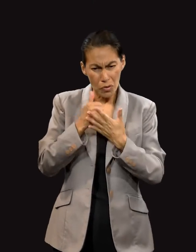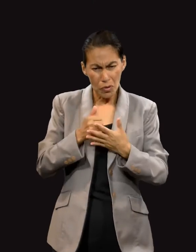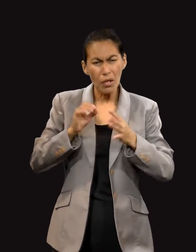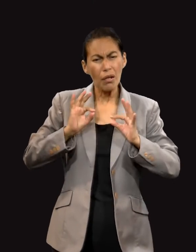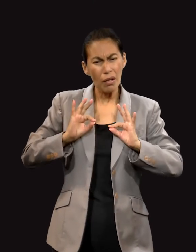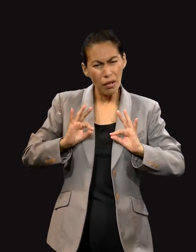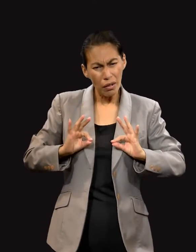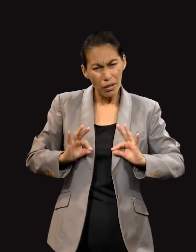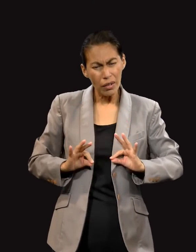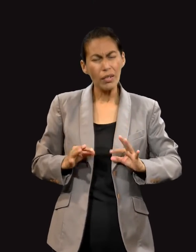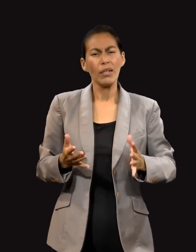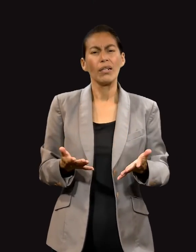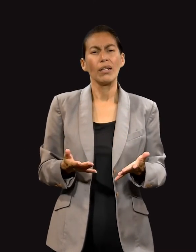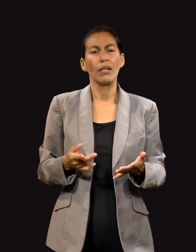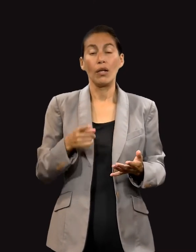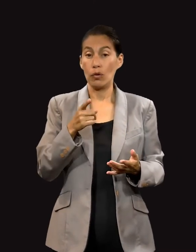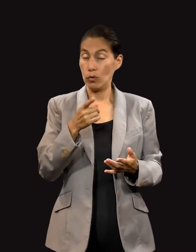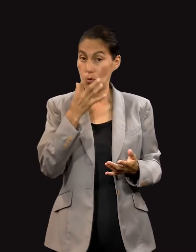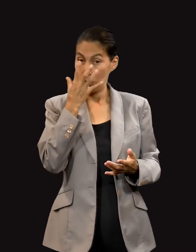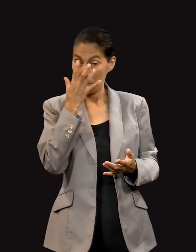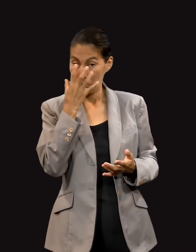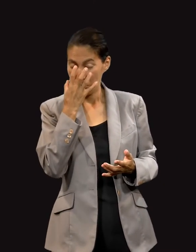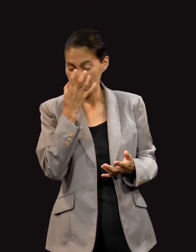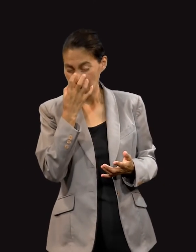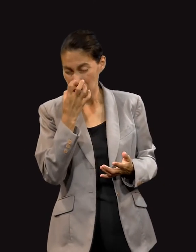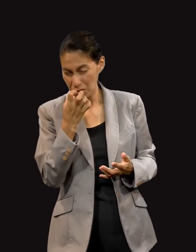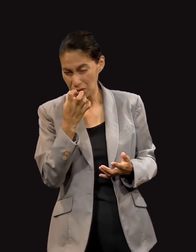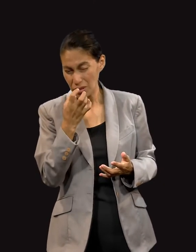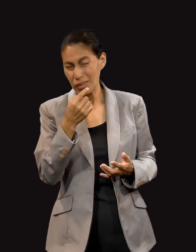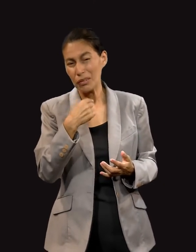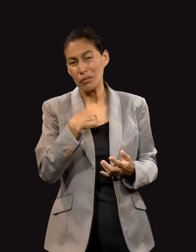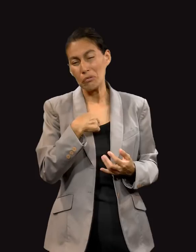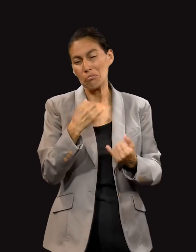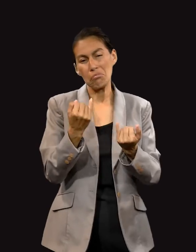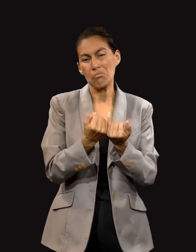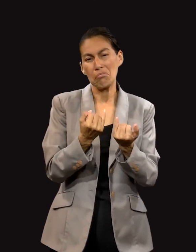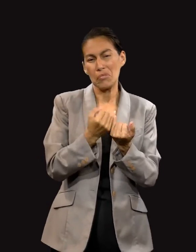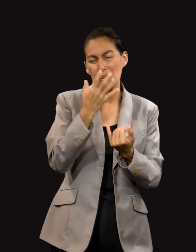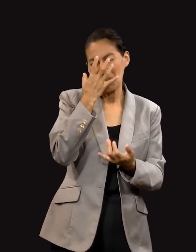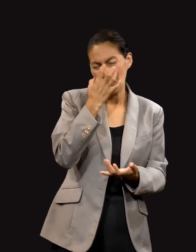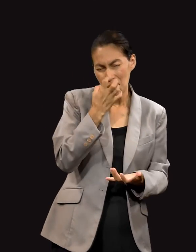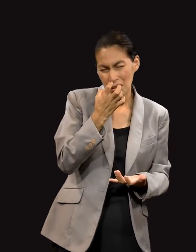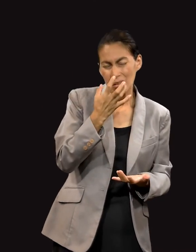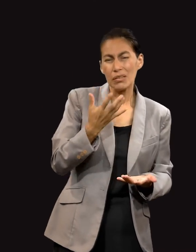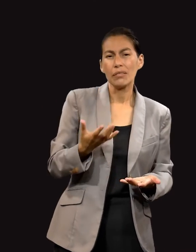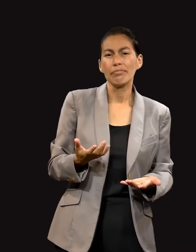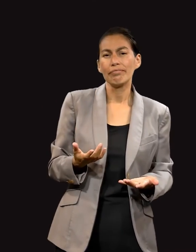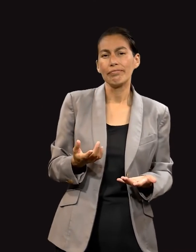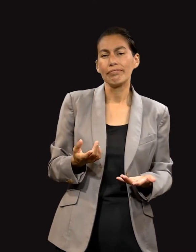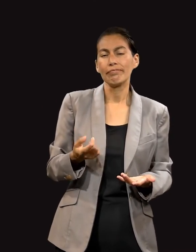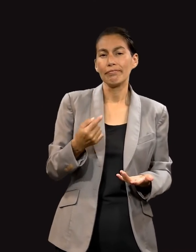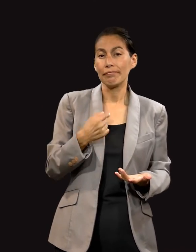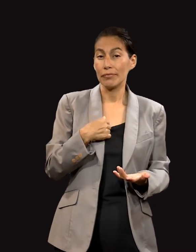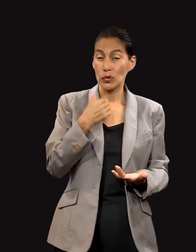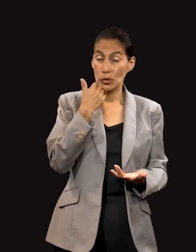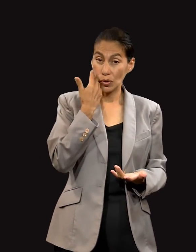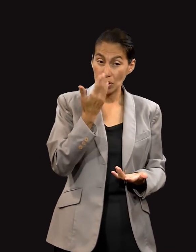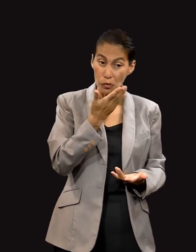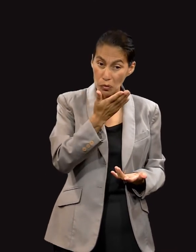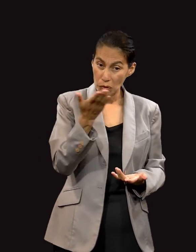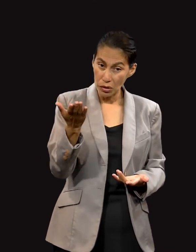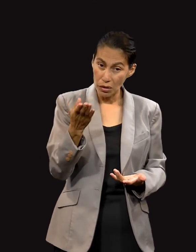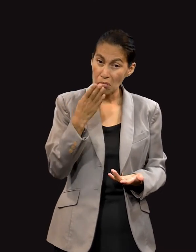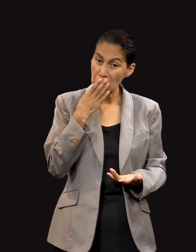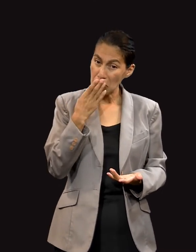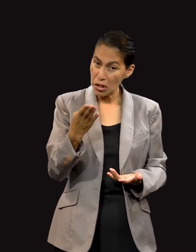porque si tú estás triste, me vas a entristecer a mí. Y dijo, a mí me